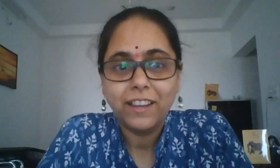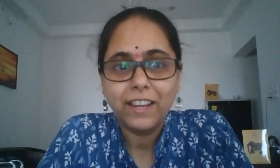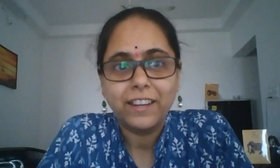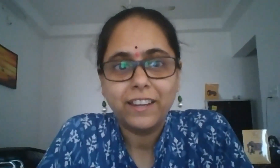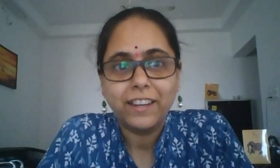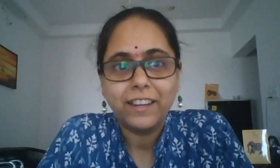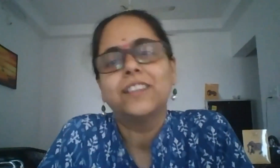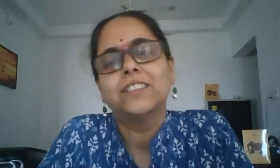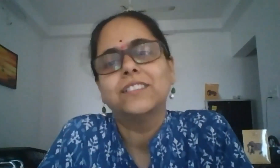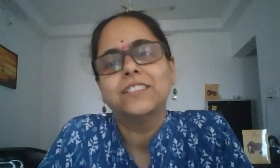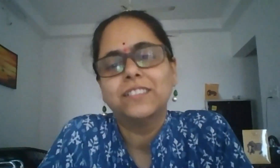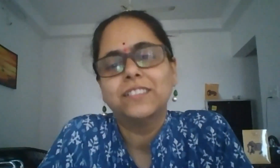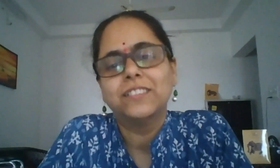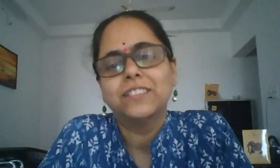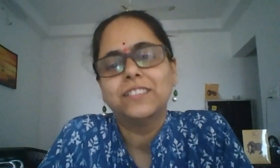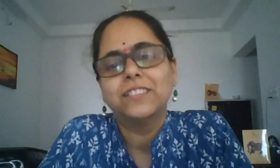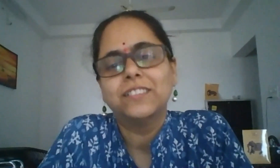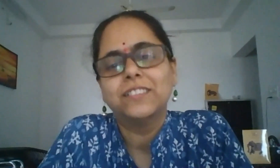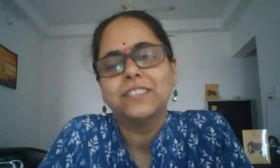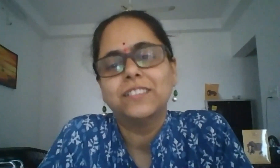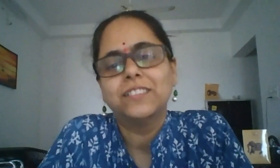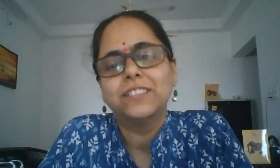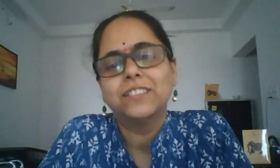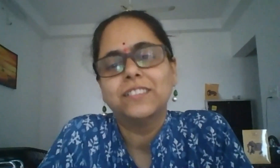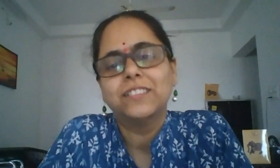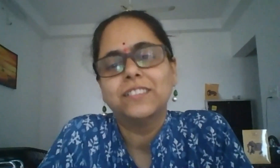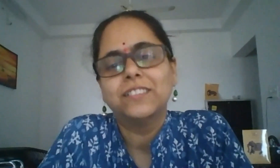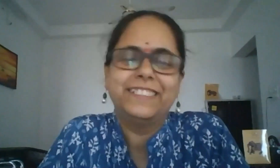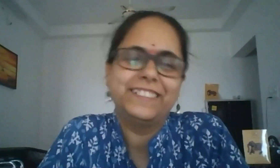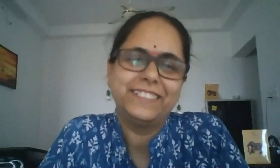And yeah, was Amma.